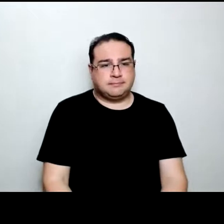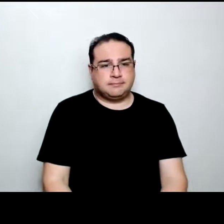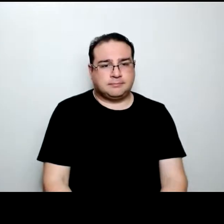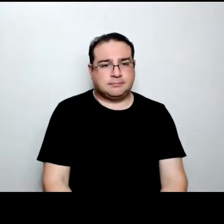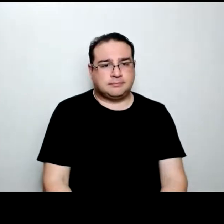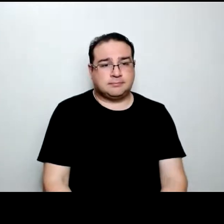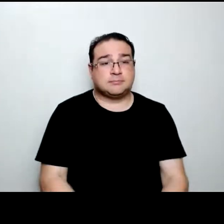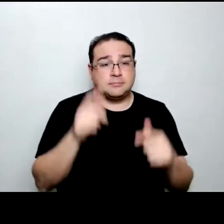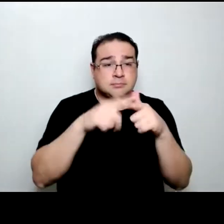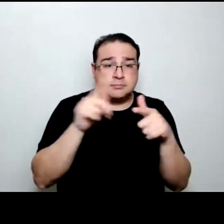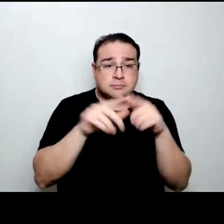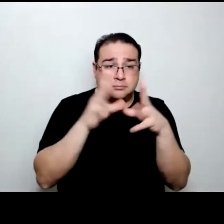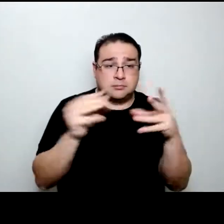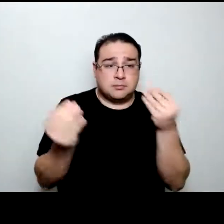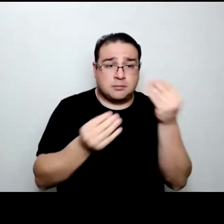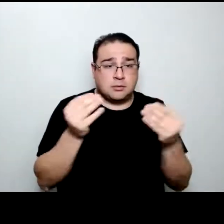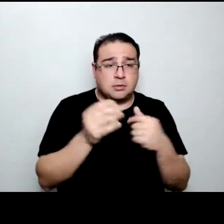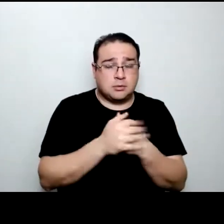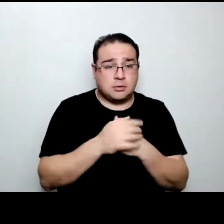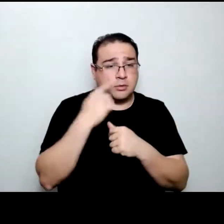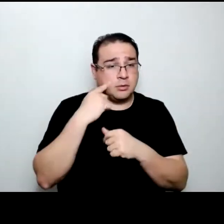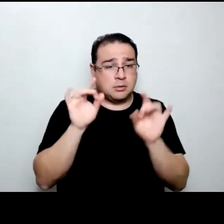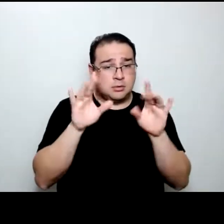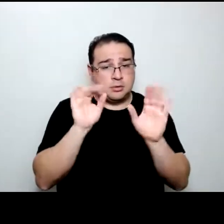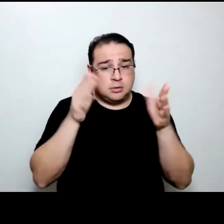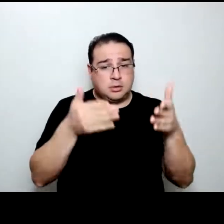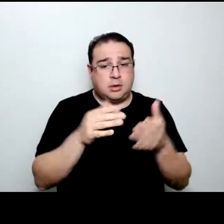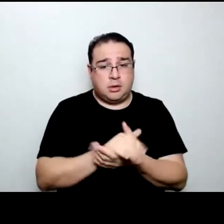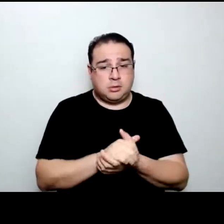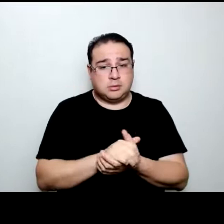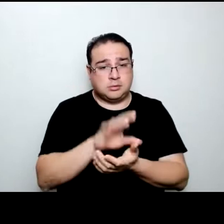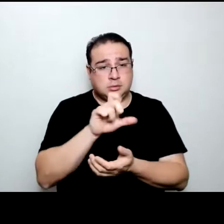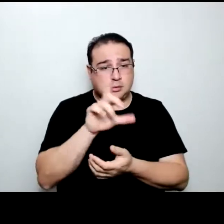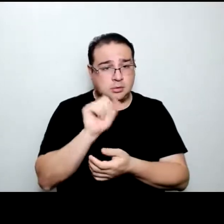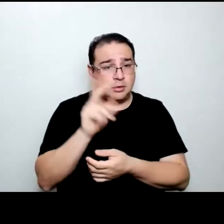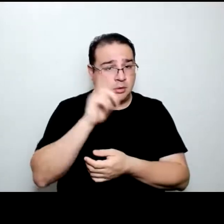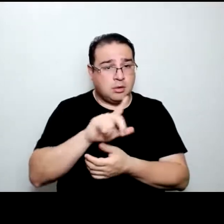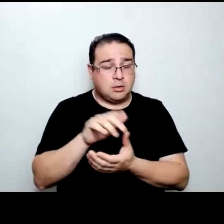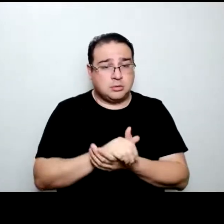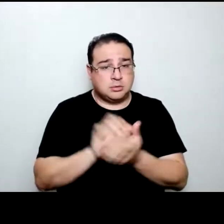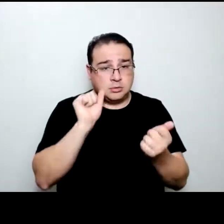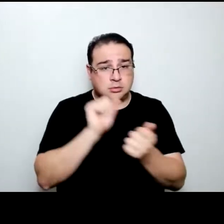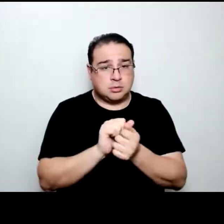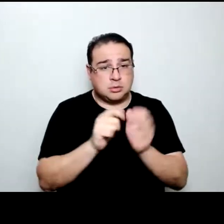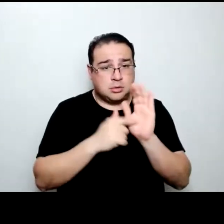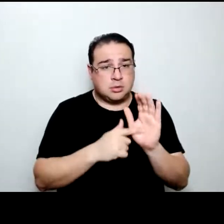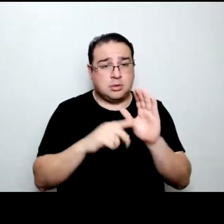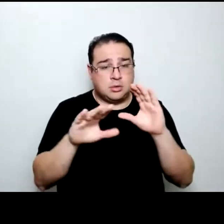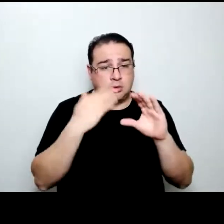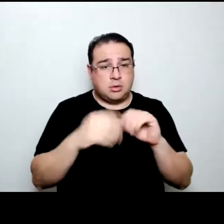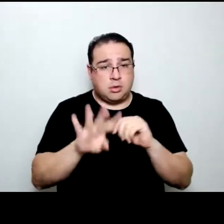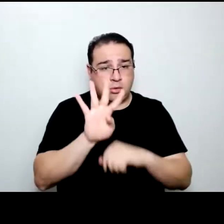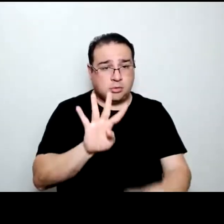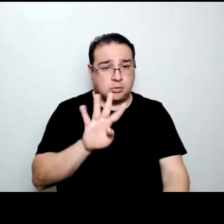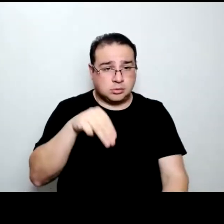A solução é, então, partir para os programas especializados. Oi? Você consegue encaminhar em 4